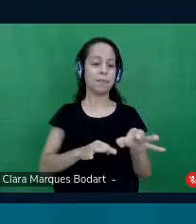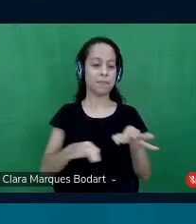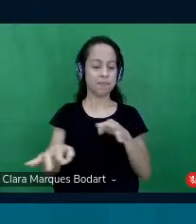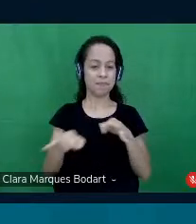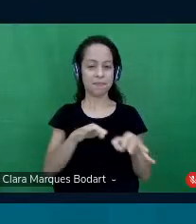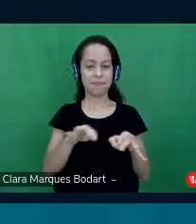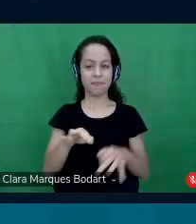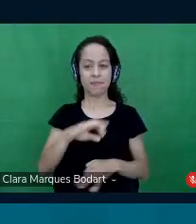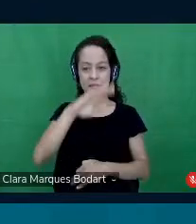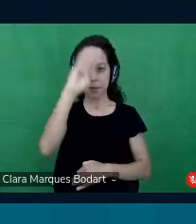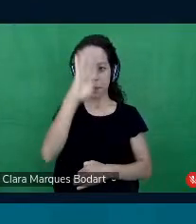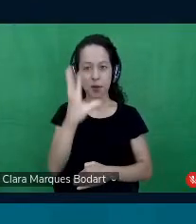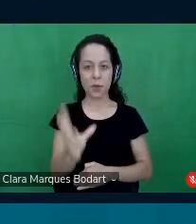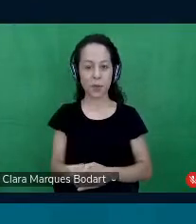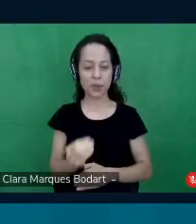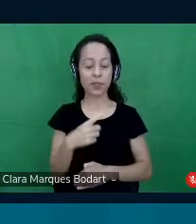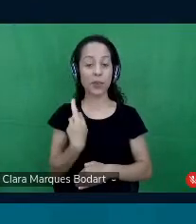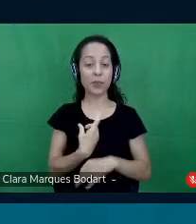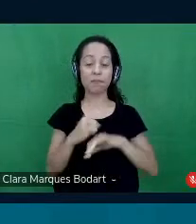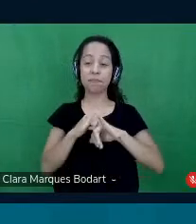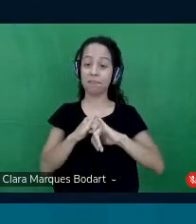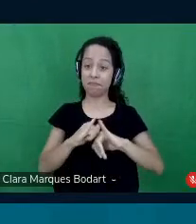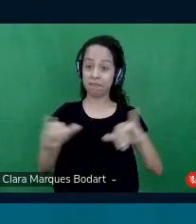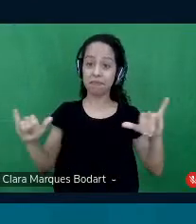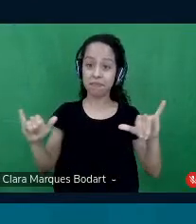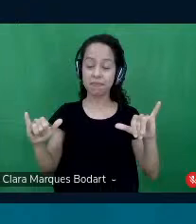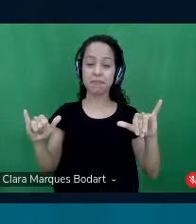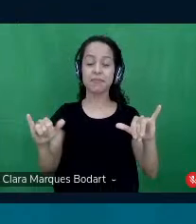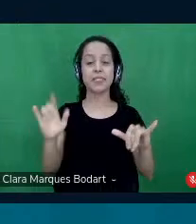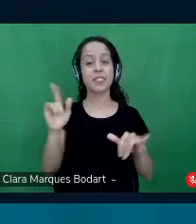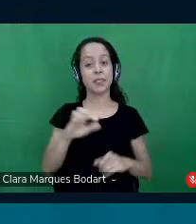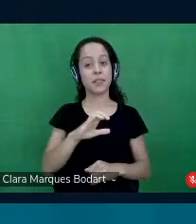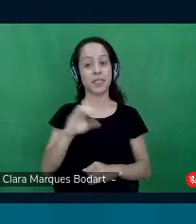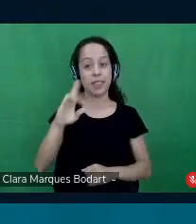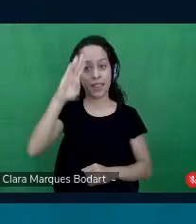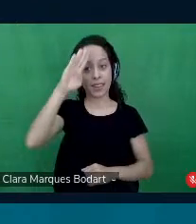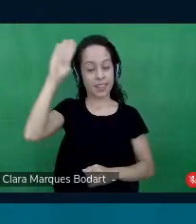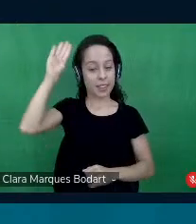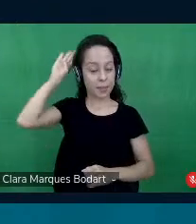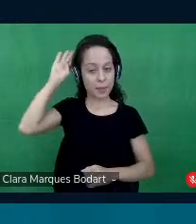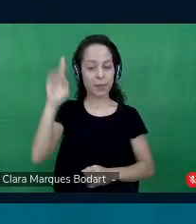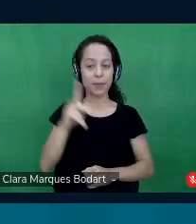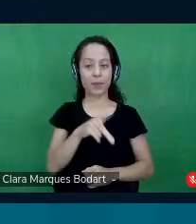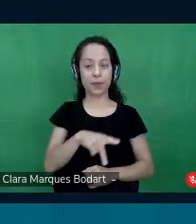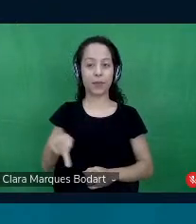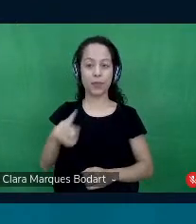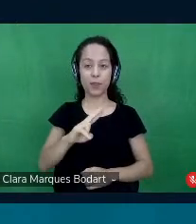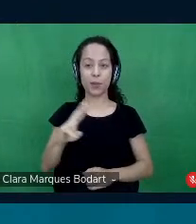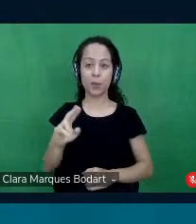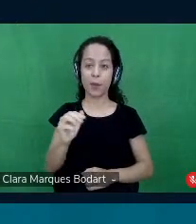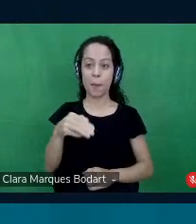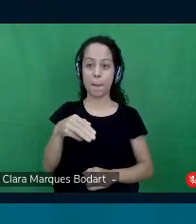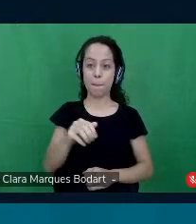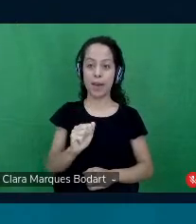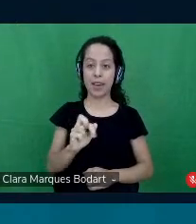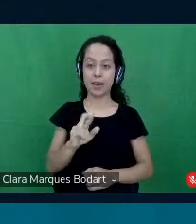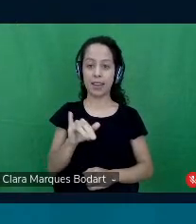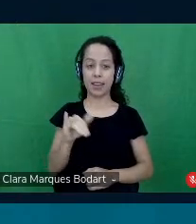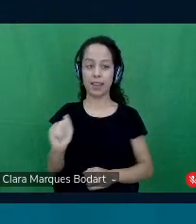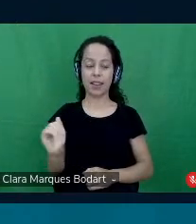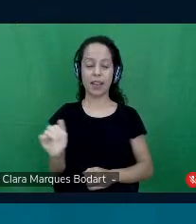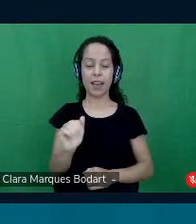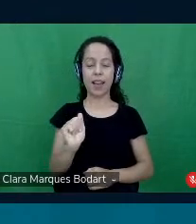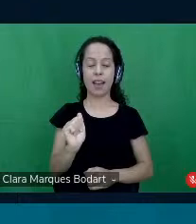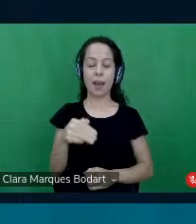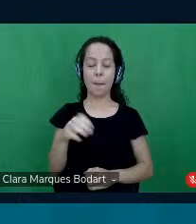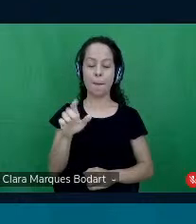Então, essas boas-vindas vêm em nome da nossa coordenadora acadêmica nacional, professora Maria Adélia da Costa, do CEFET Minas Gerais, e em